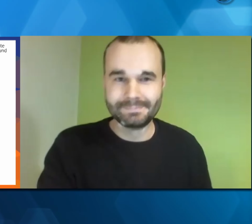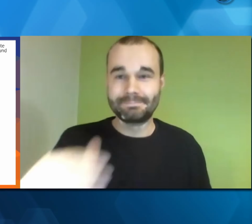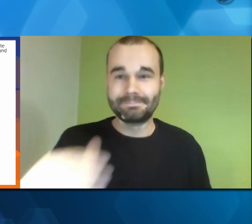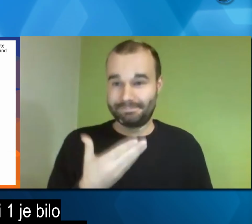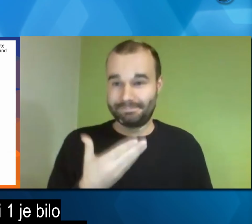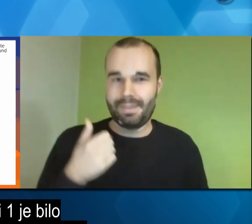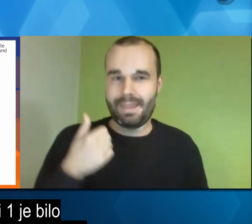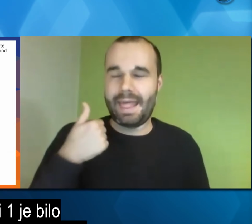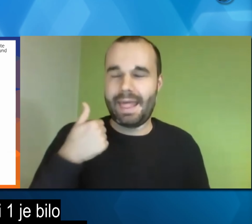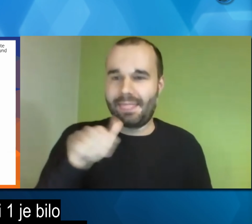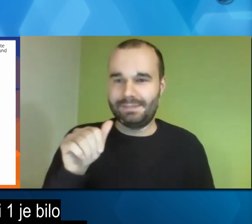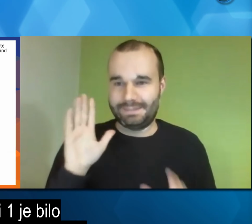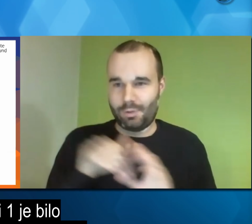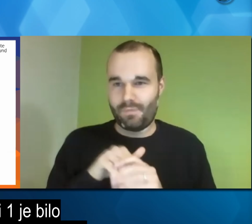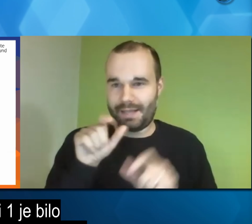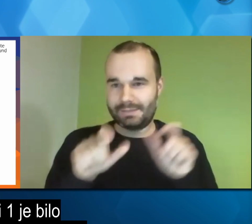Torej,